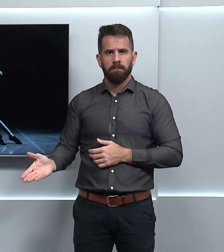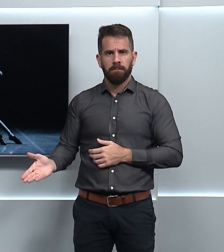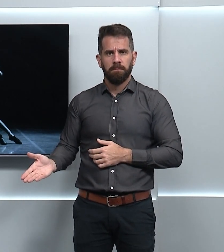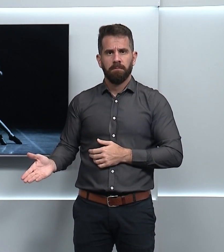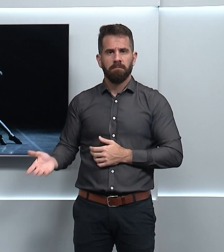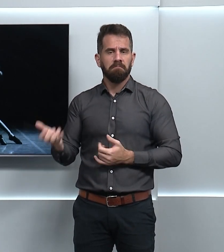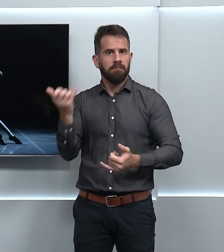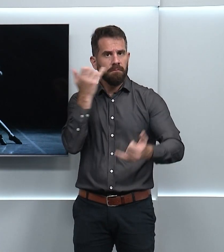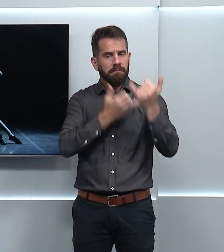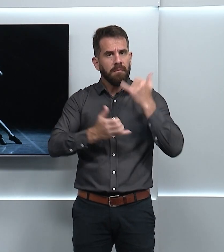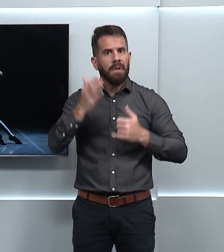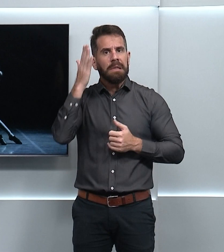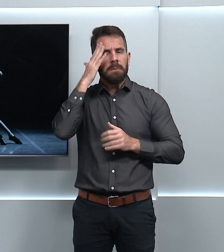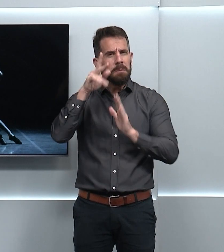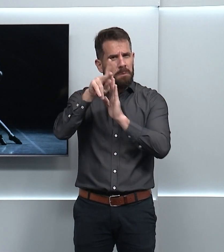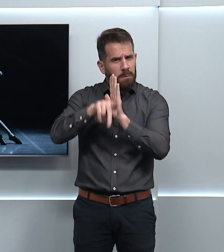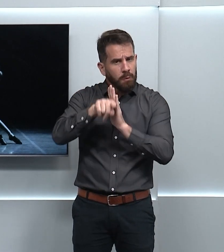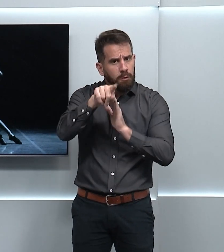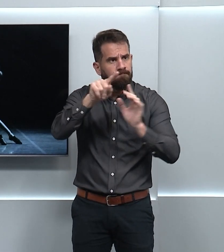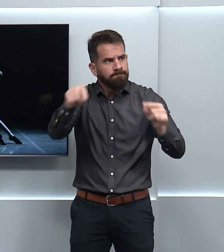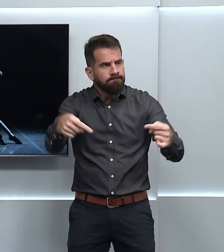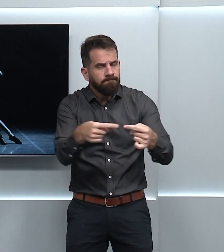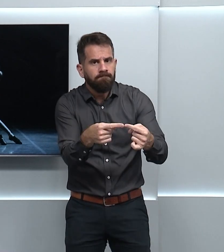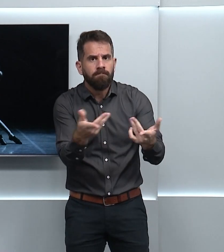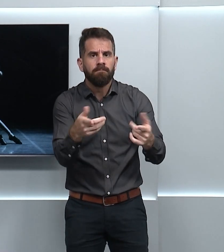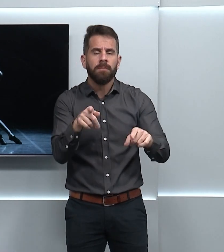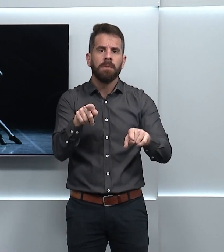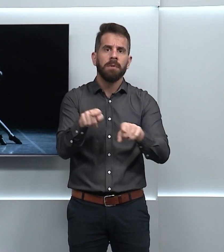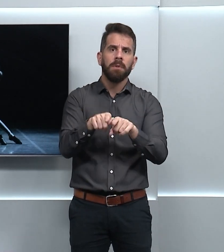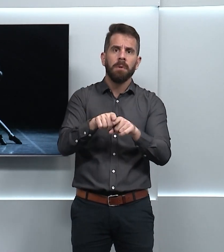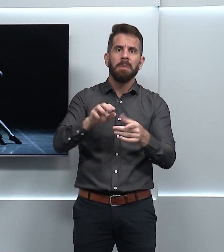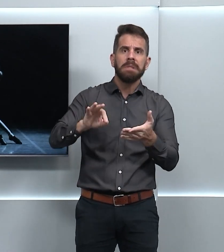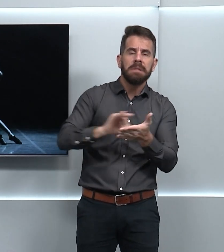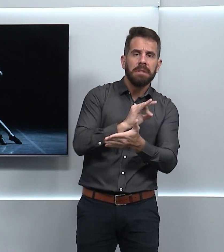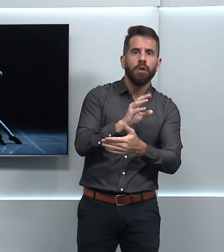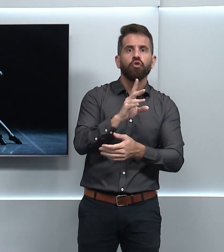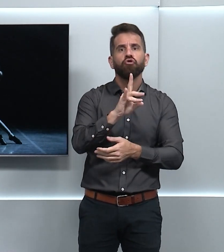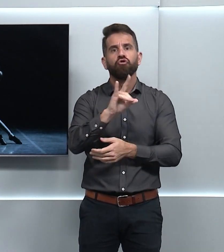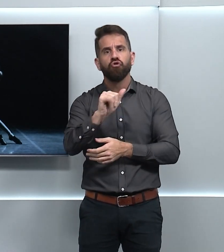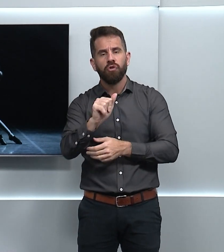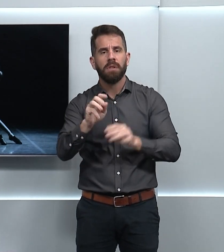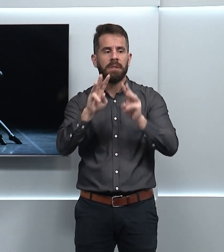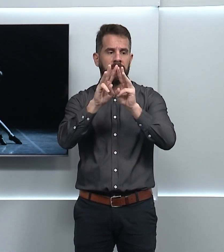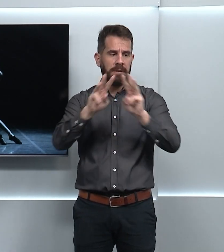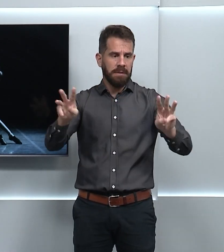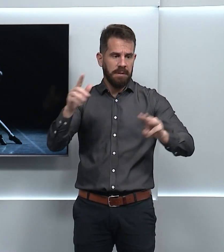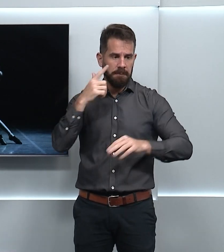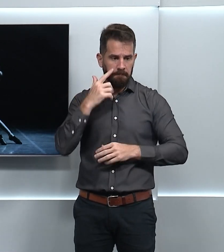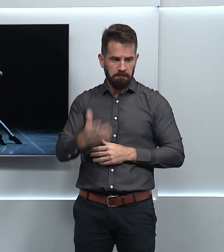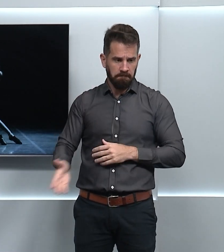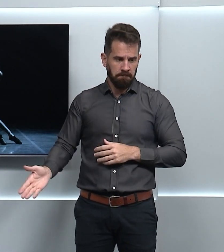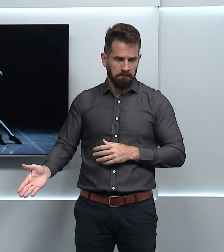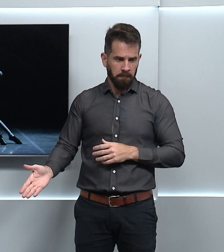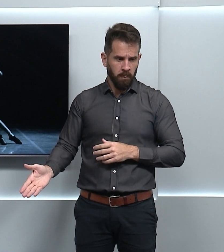de onde o seu projeto se enquadra, né, quando você pode se inscrever e como se inscrever. O site é